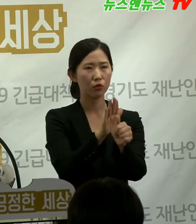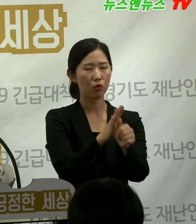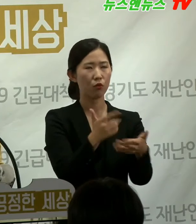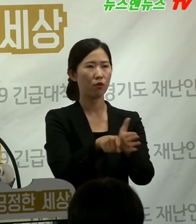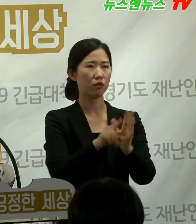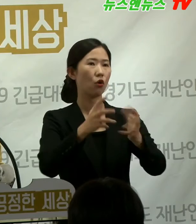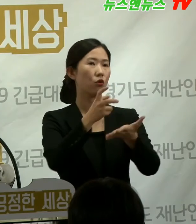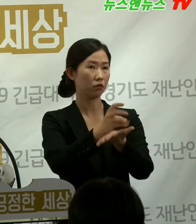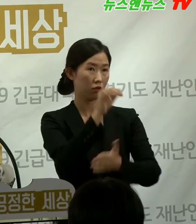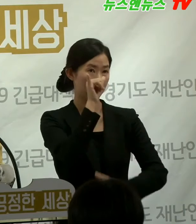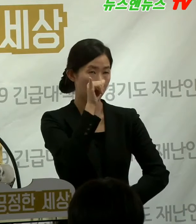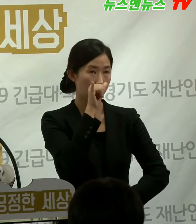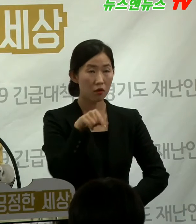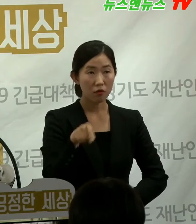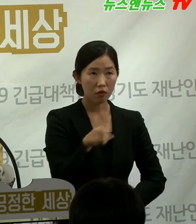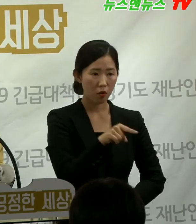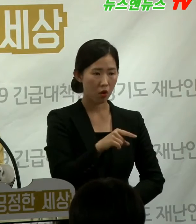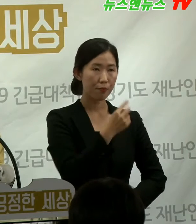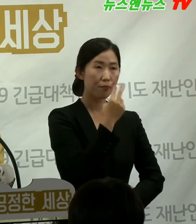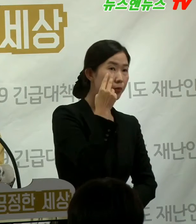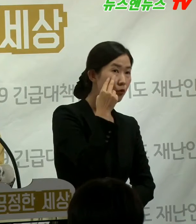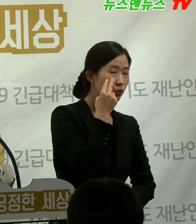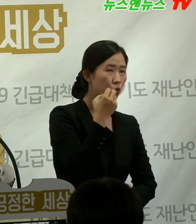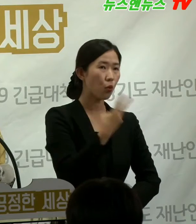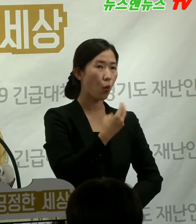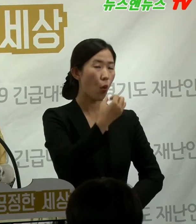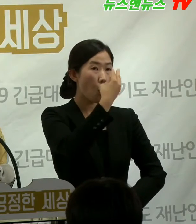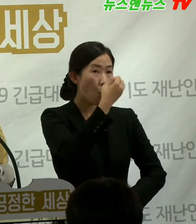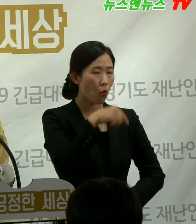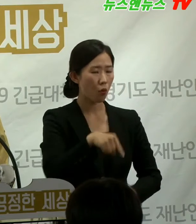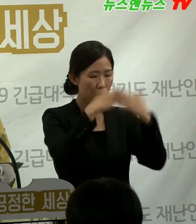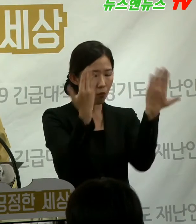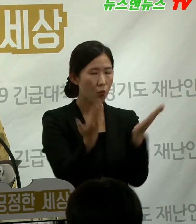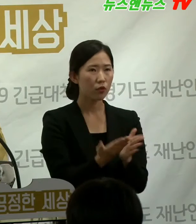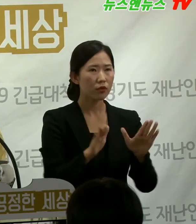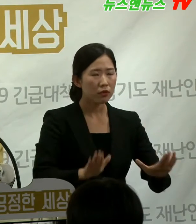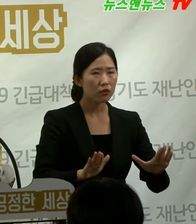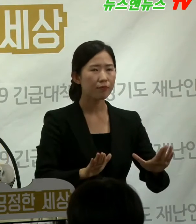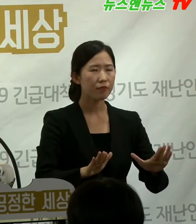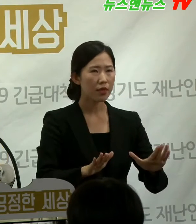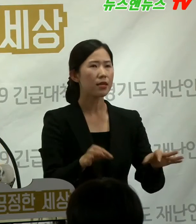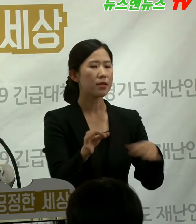모두가 경제적 재난에 대비하는 일시적 기본소득이라고 할 수 있습니다.